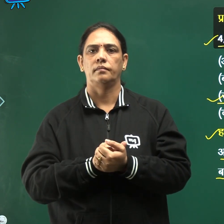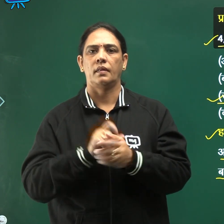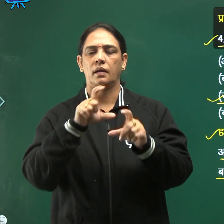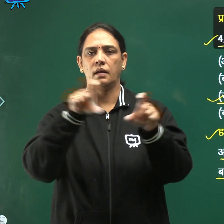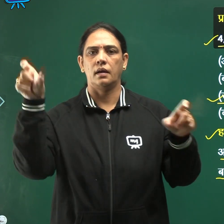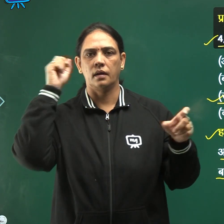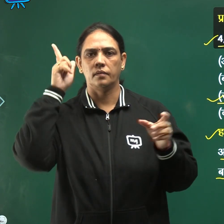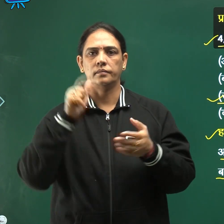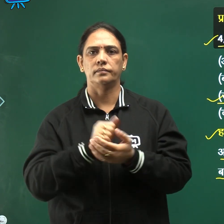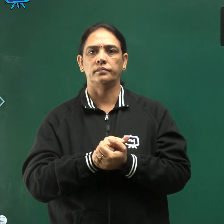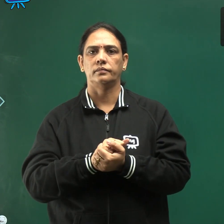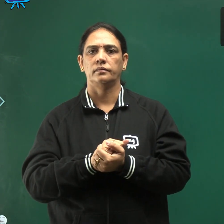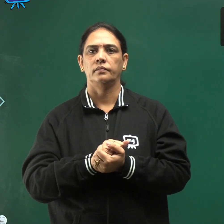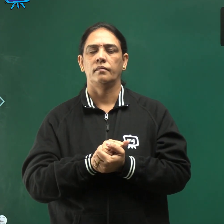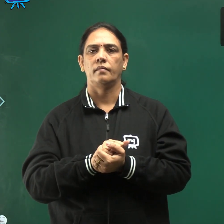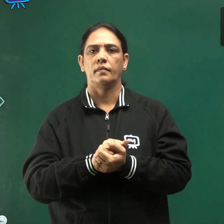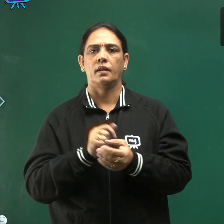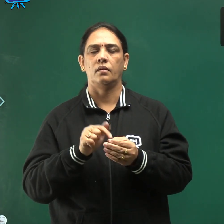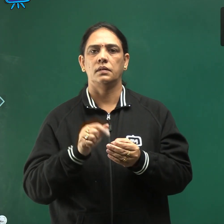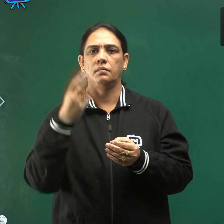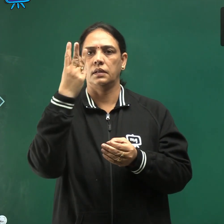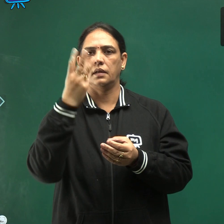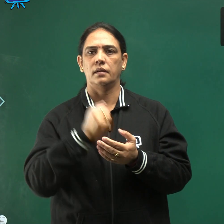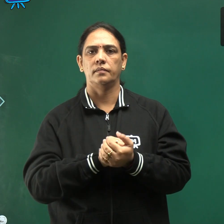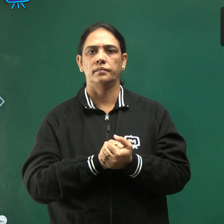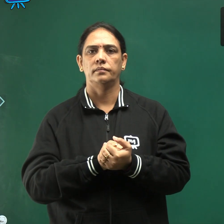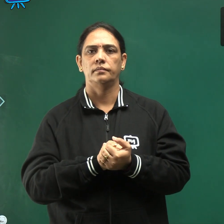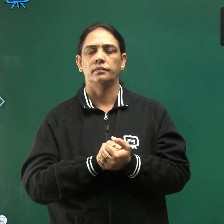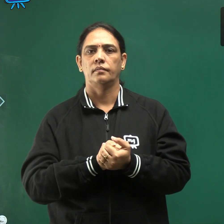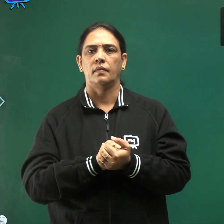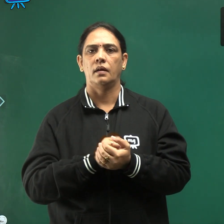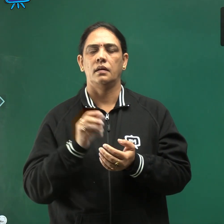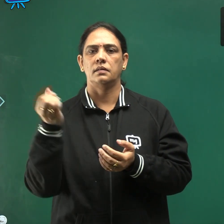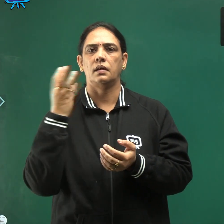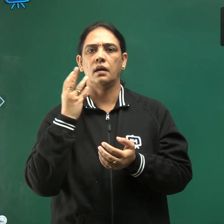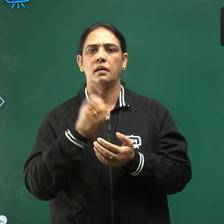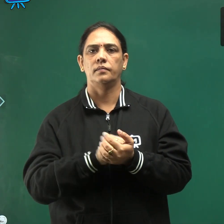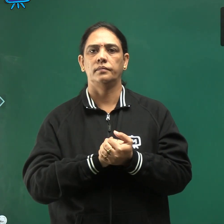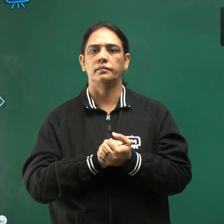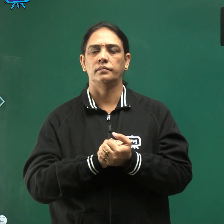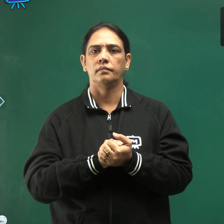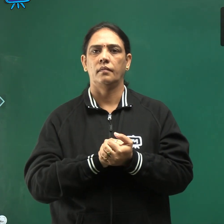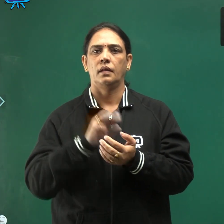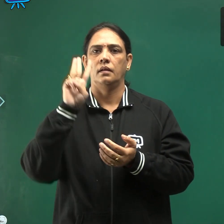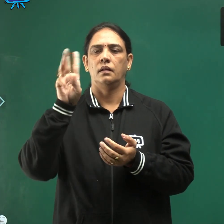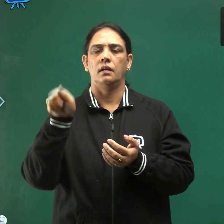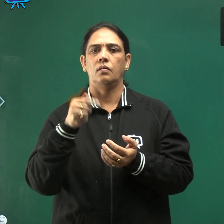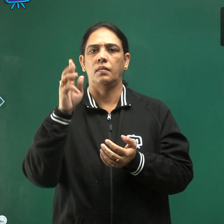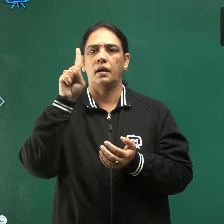समझ आ गया। प्रश्न नंबर 3, बंटन 3,